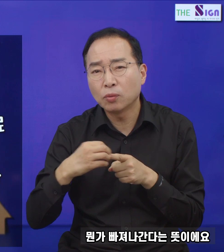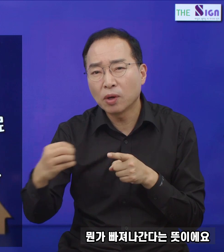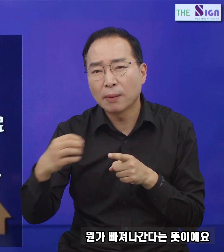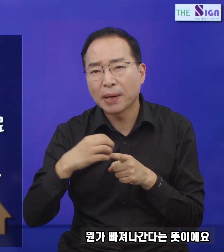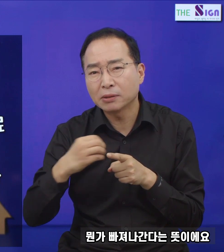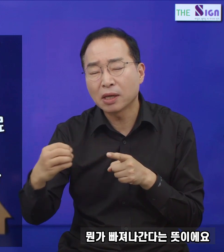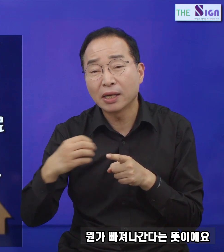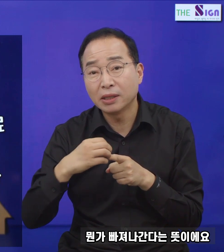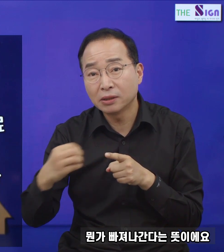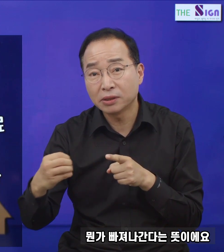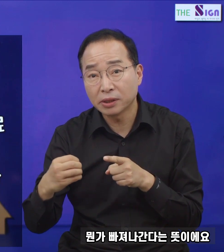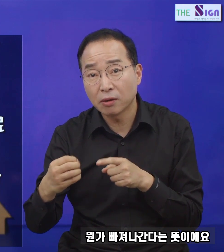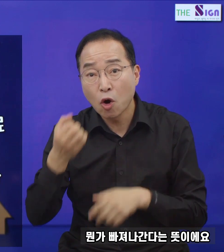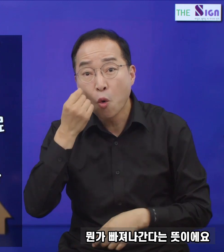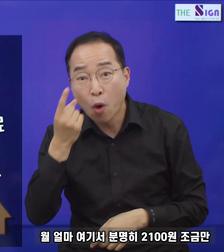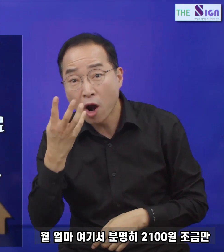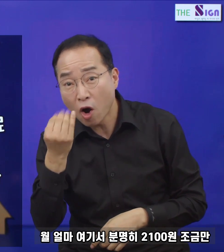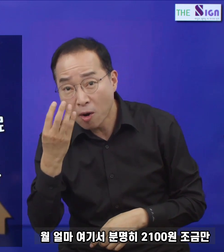뭔가 빠져나간다는 뜻이에요. 월 얼마.